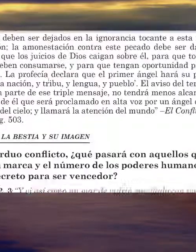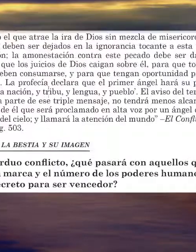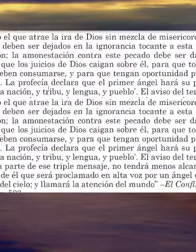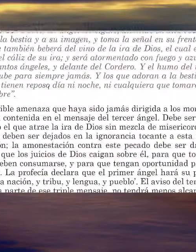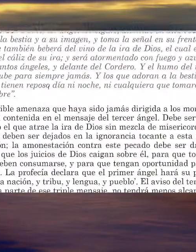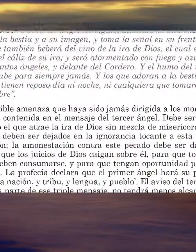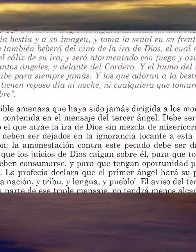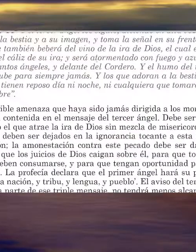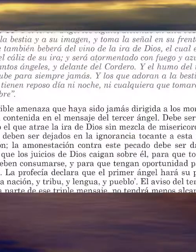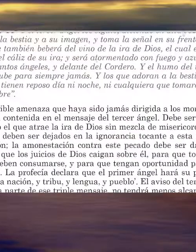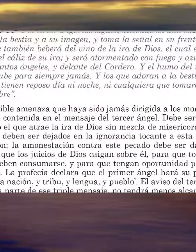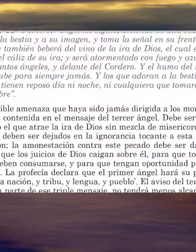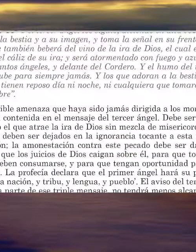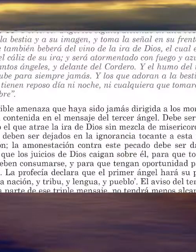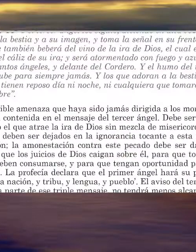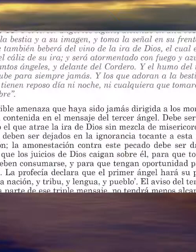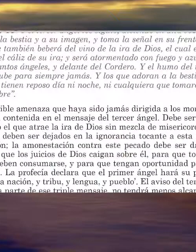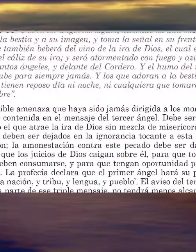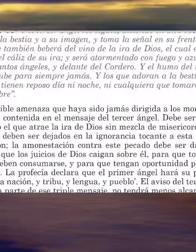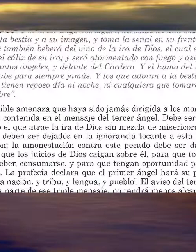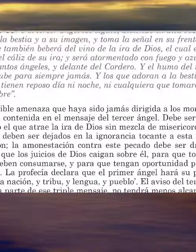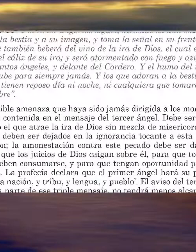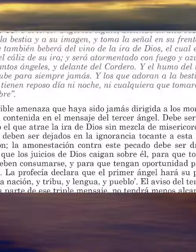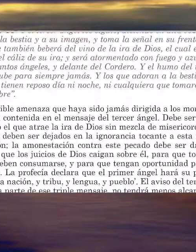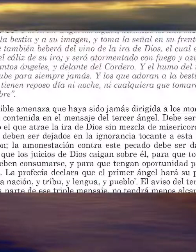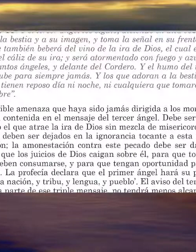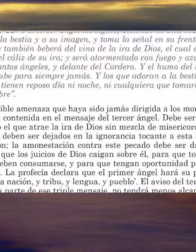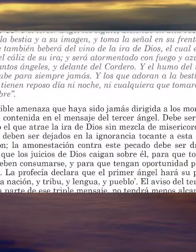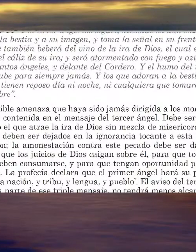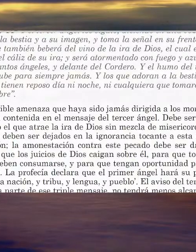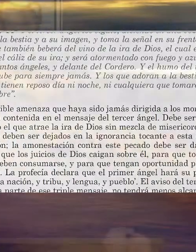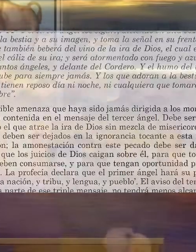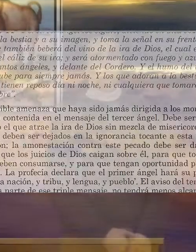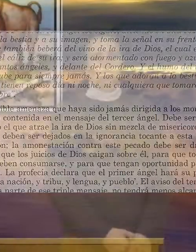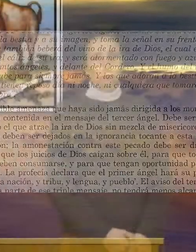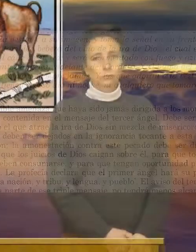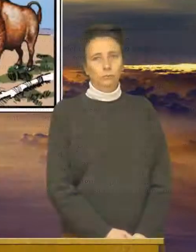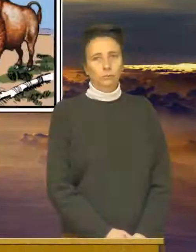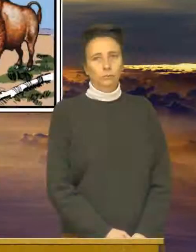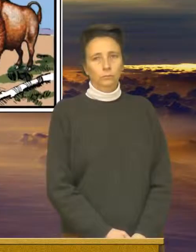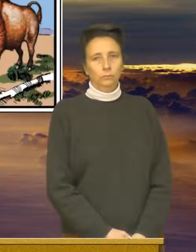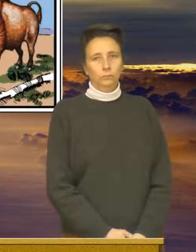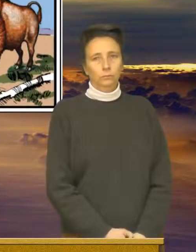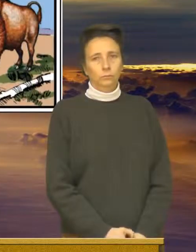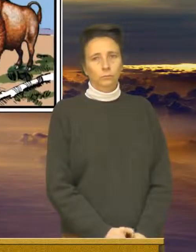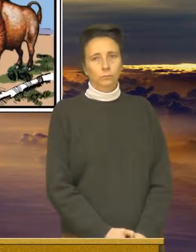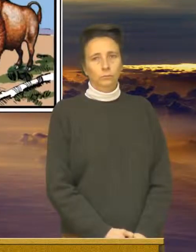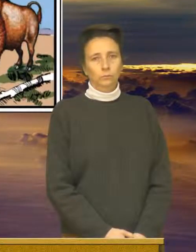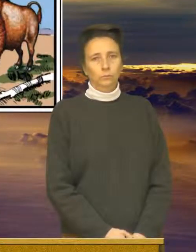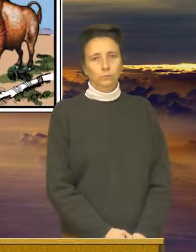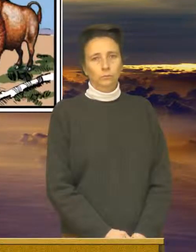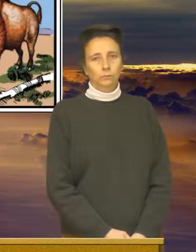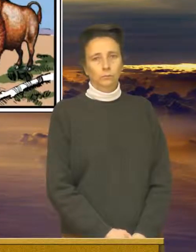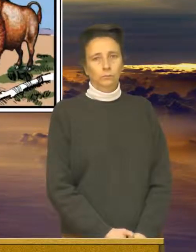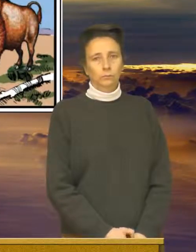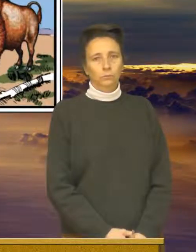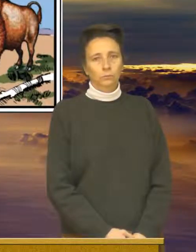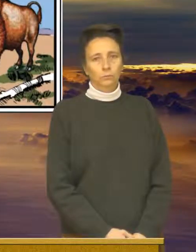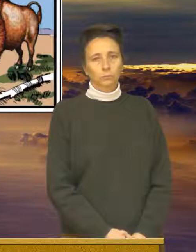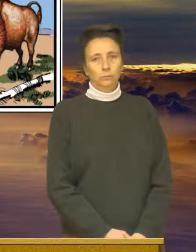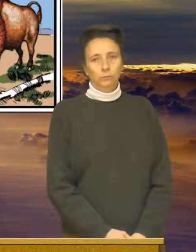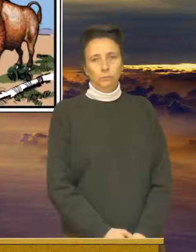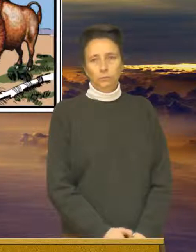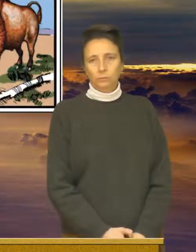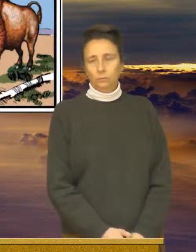y llegar a la salvación. Con la ayuda de Dios vamos a estudiar